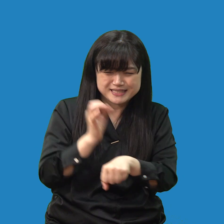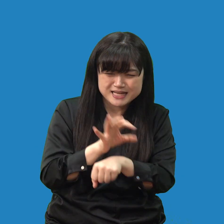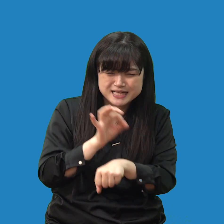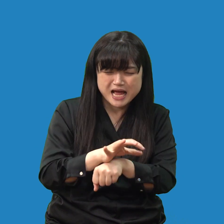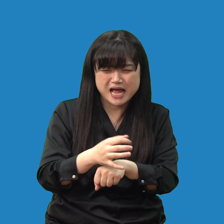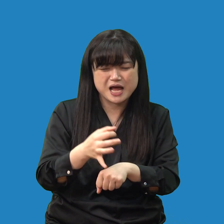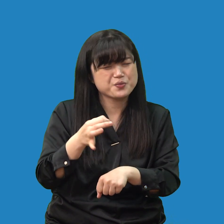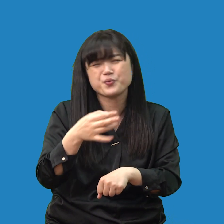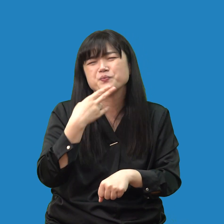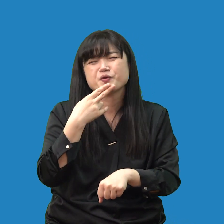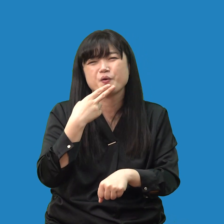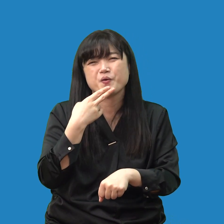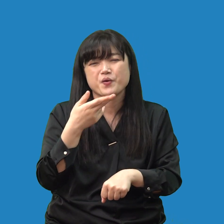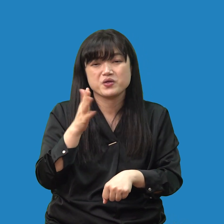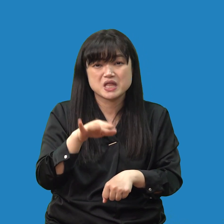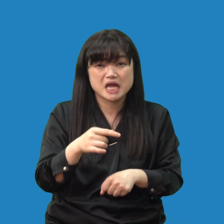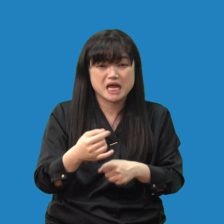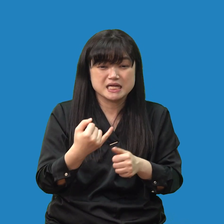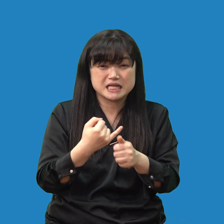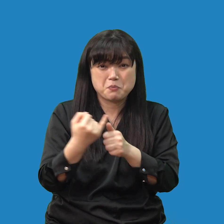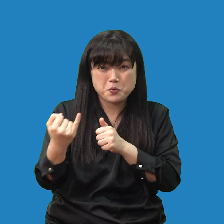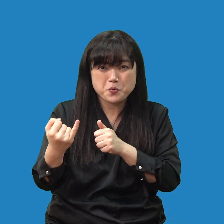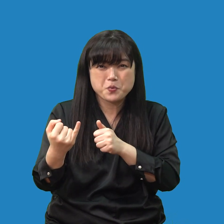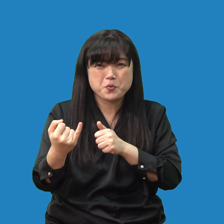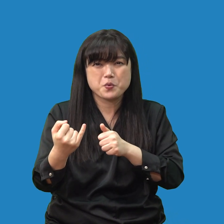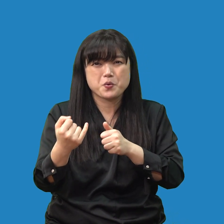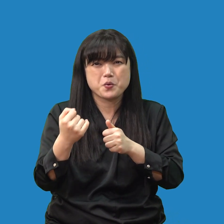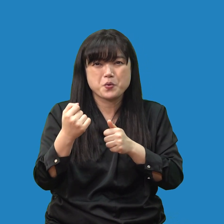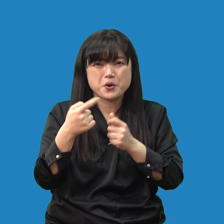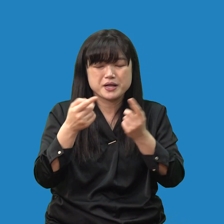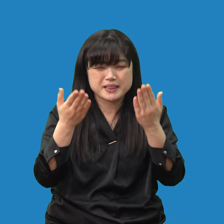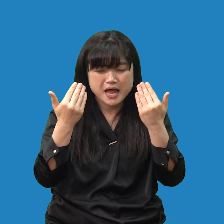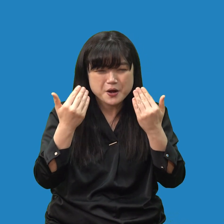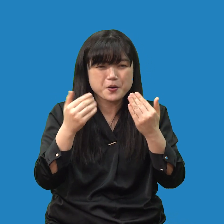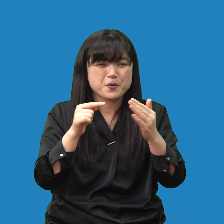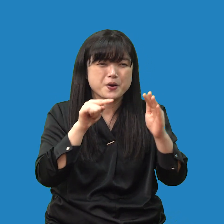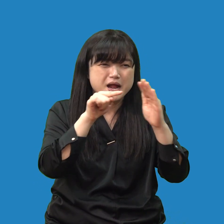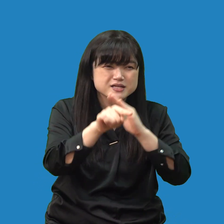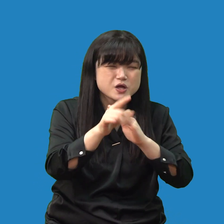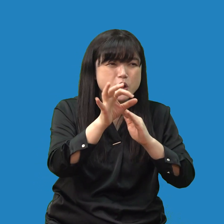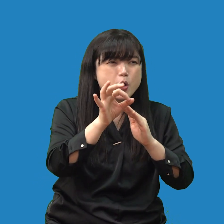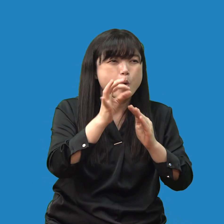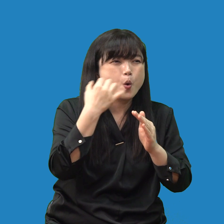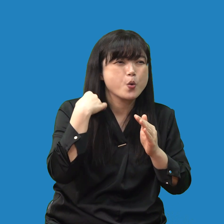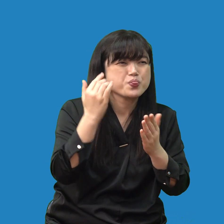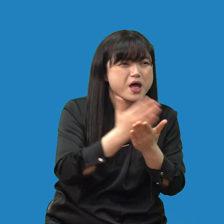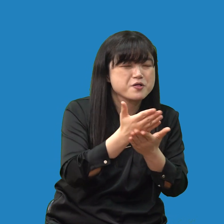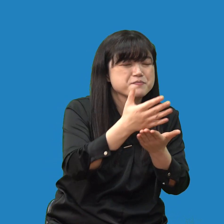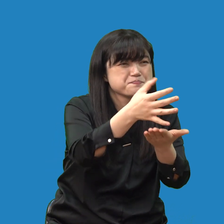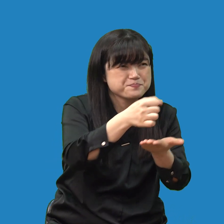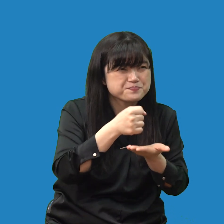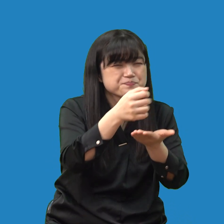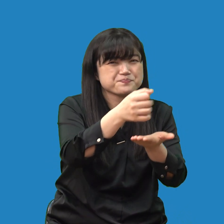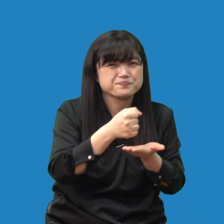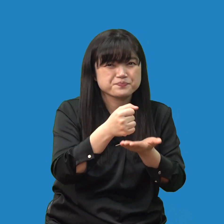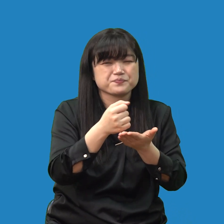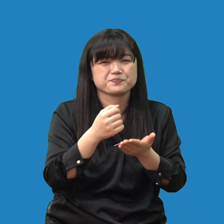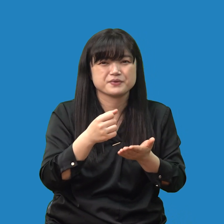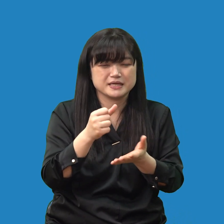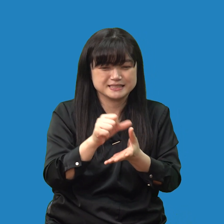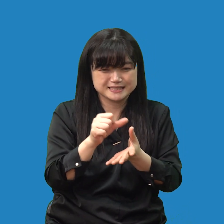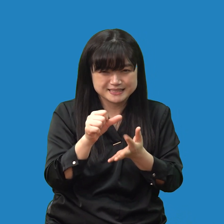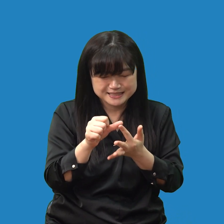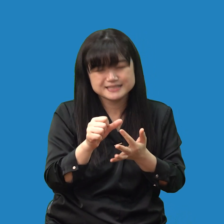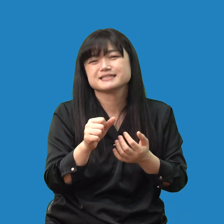됐는데 집사람이 학교 팬트리에 가서 뭐 저한테 맞는 청바지도 가져오고 티셔츠도 가져오고, 그래서 이제 우리 아이